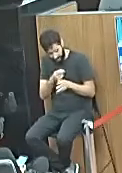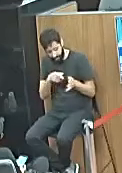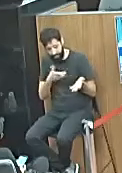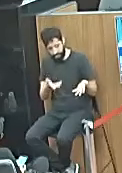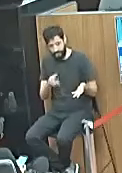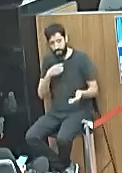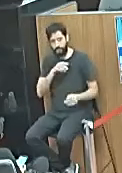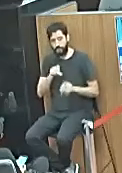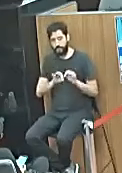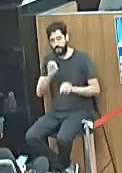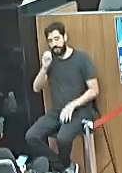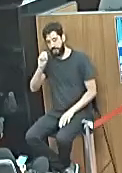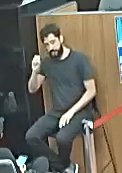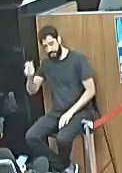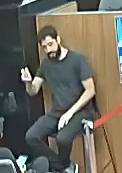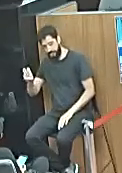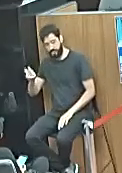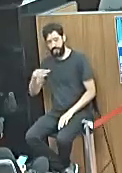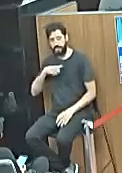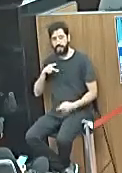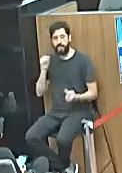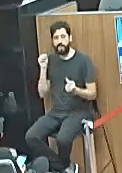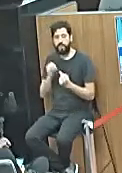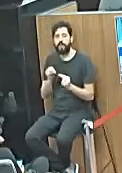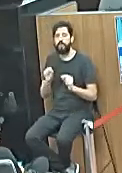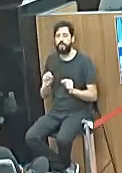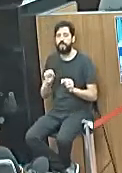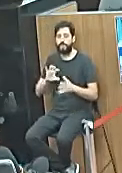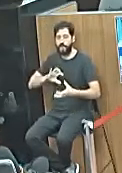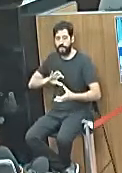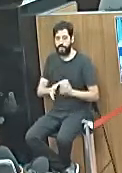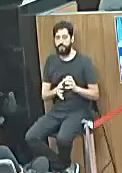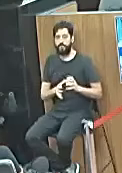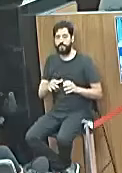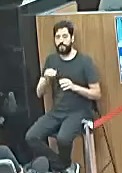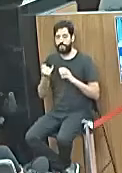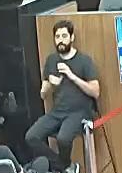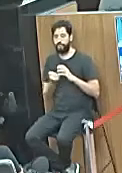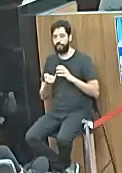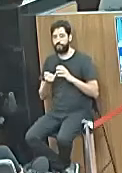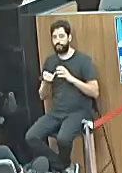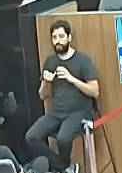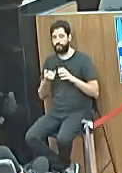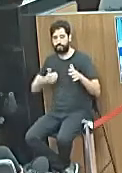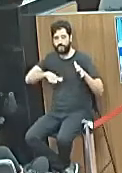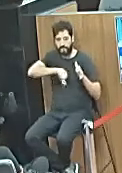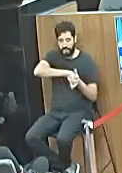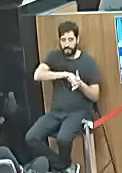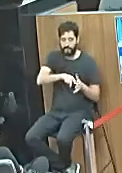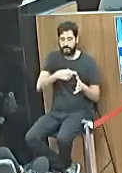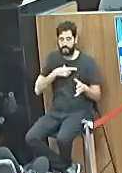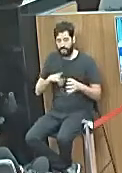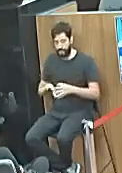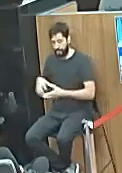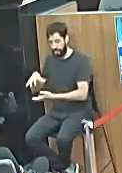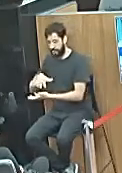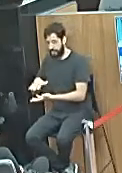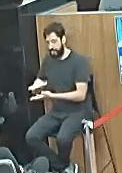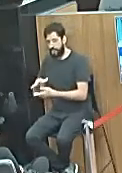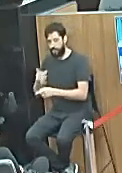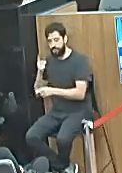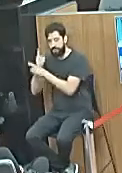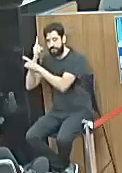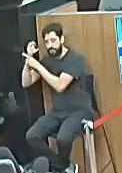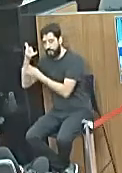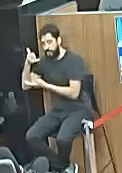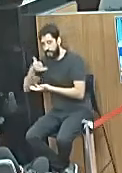005 com a finalidade de reformar o instituto de criminalística para implementação da central de constatação de drogas